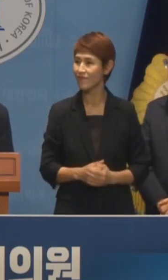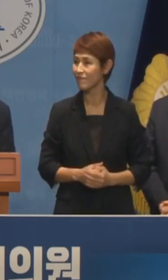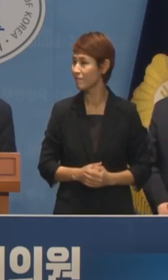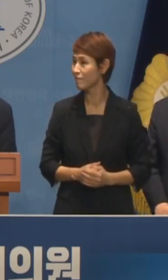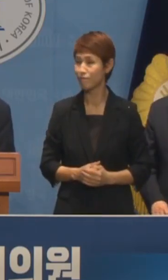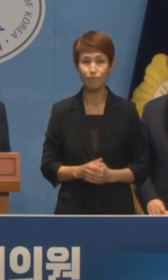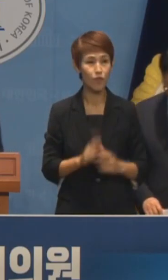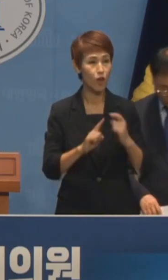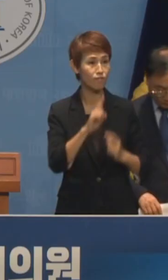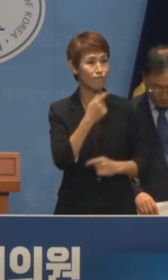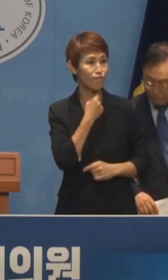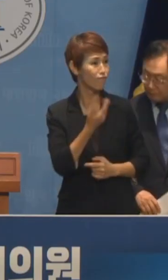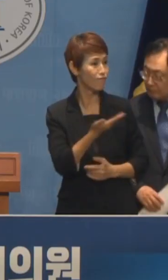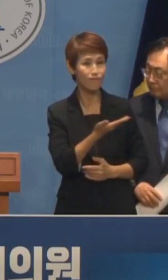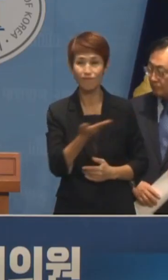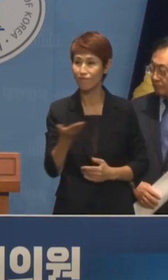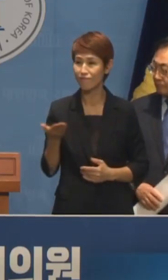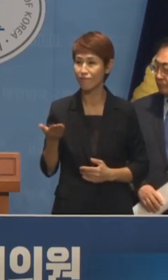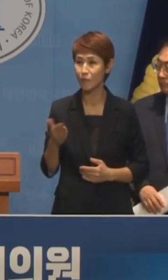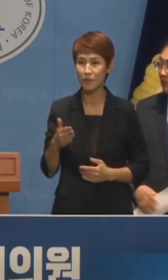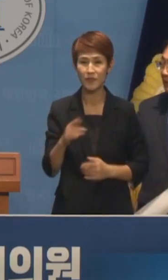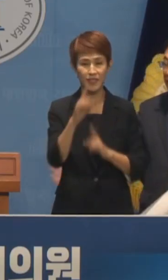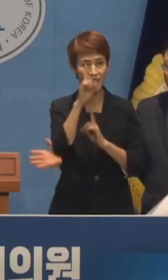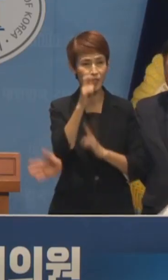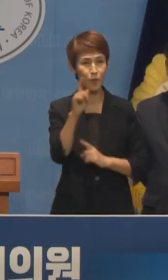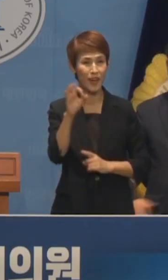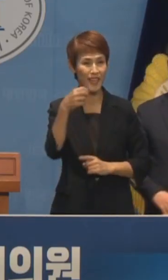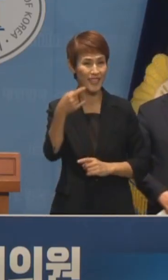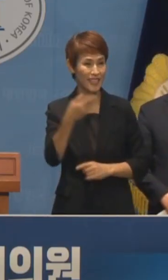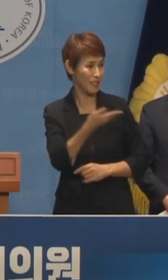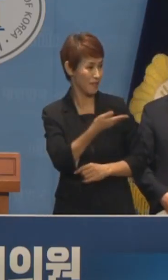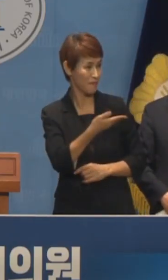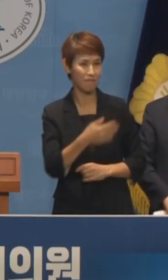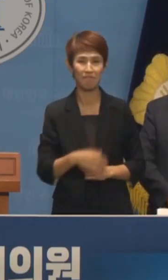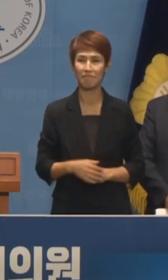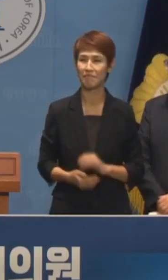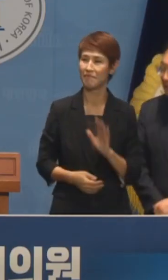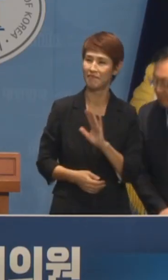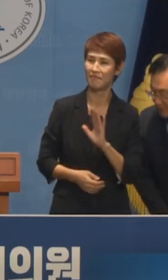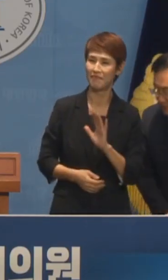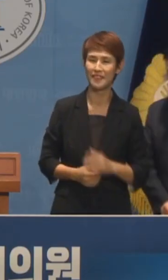말씀하실 분 계시면 잠깐. 우리 이광희 충북도당 위원장님께서